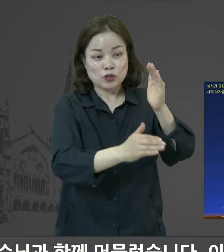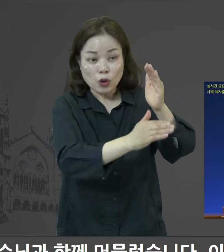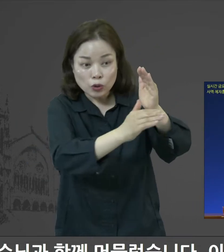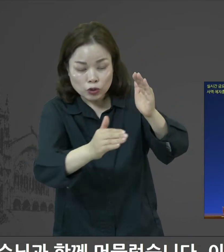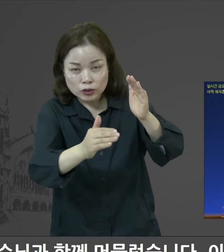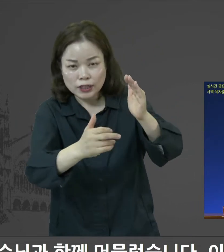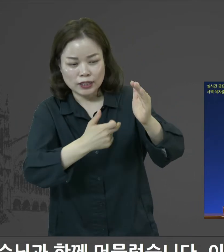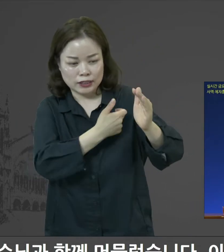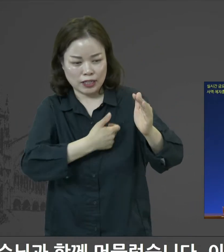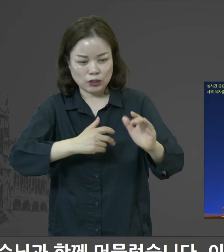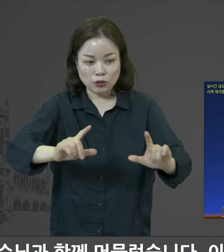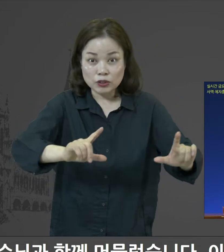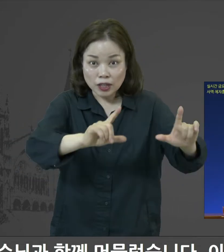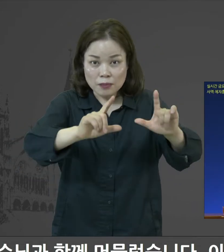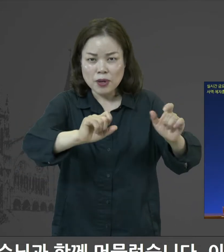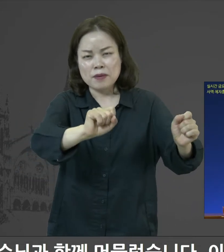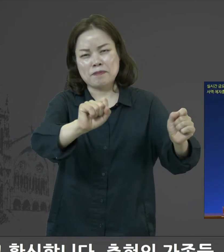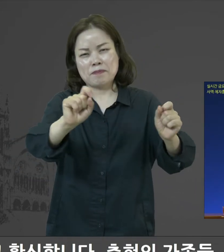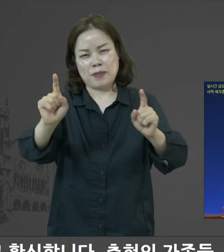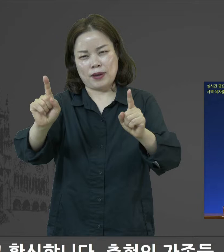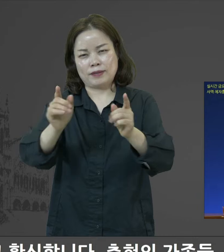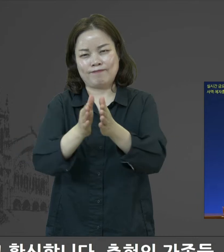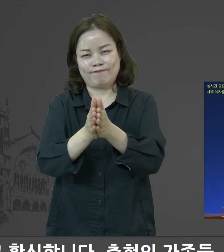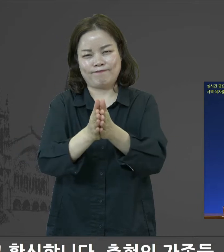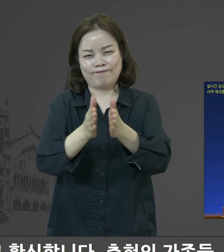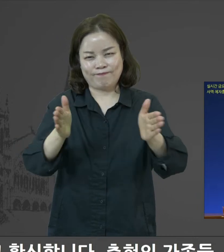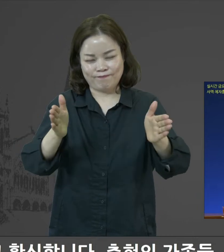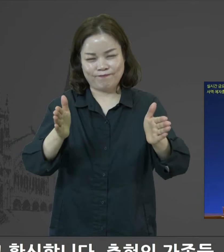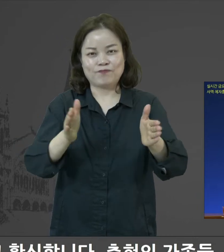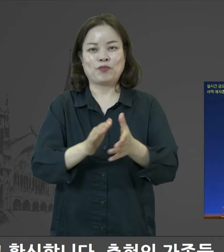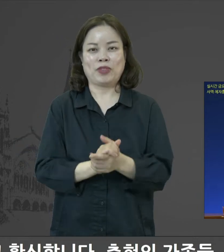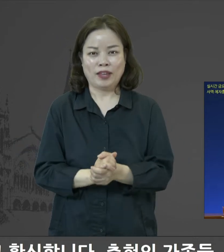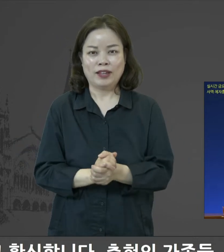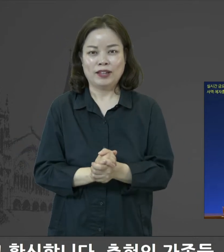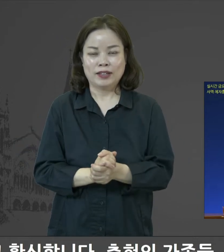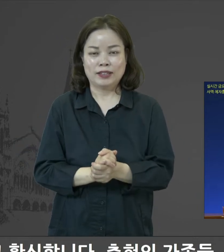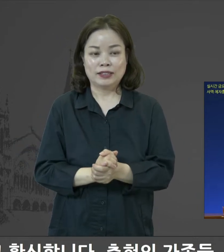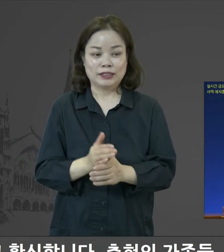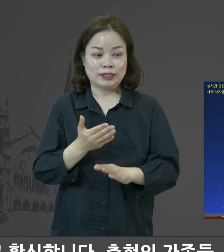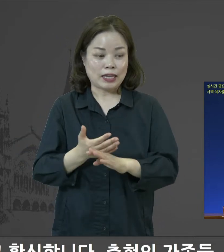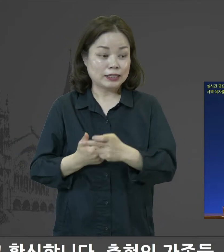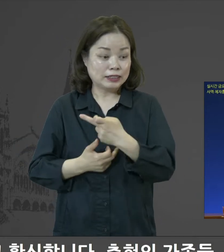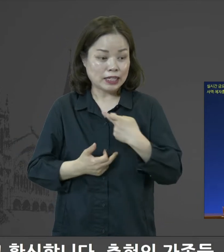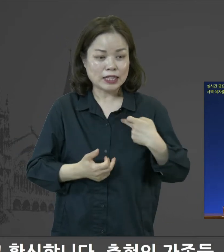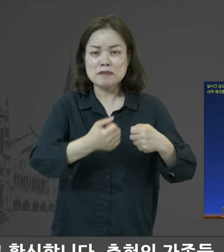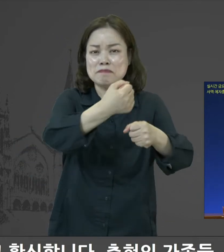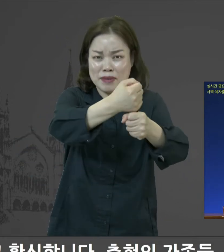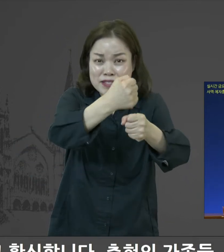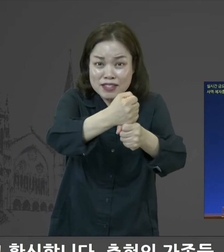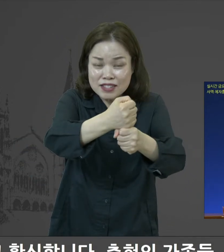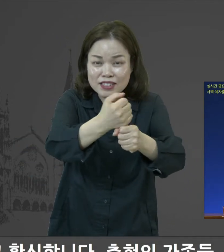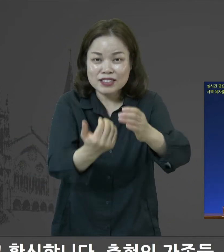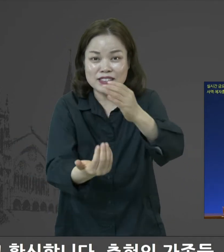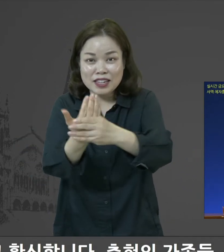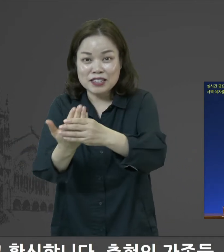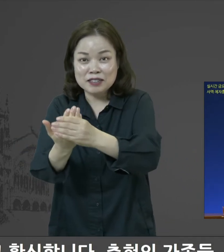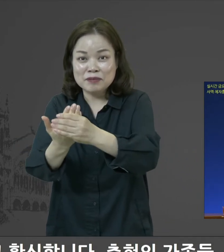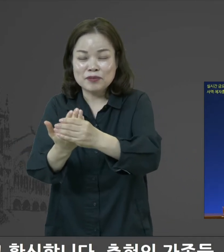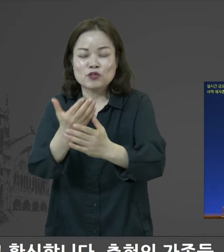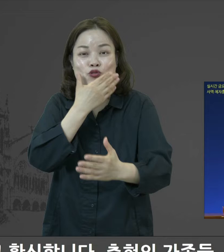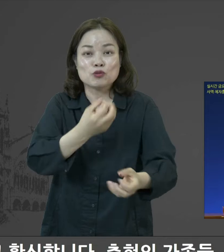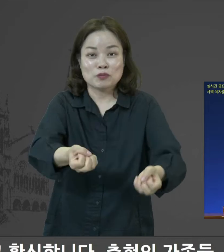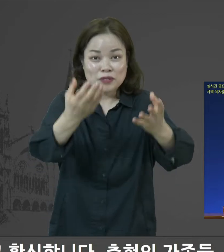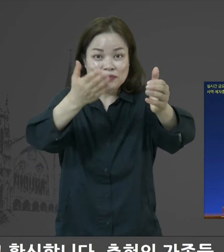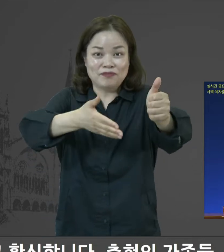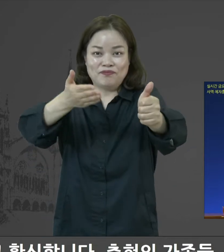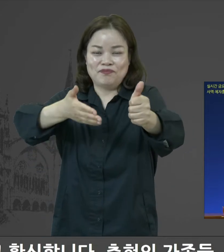삶이 주 안에서 회복되어 주시고 시작되어 주시고, 무엇보다도 다른 제자를 낳는 역사 일어나기를 주 안에서 소망하며